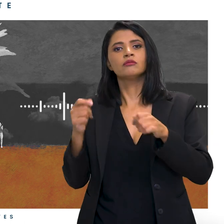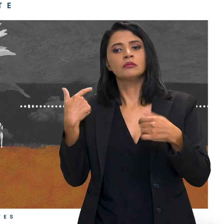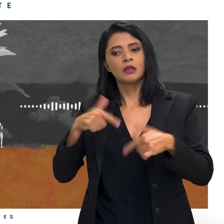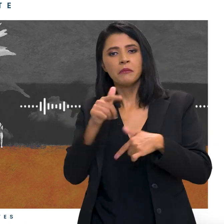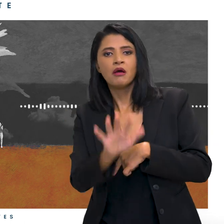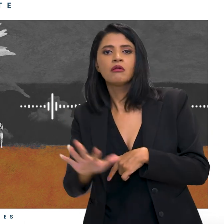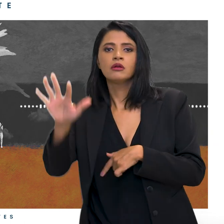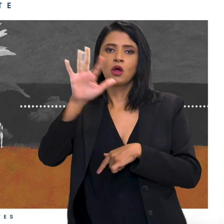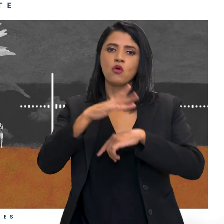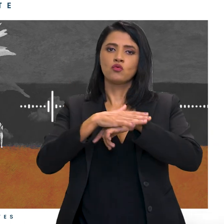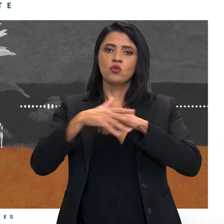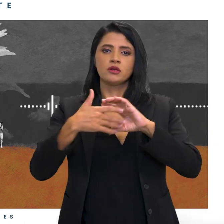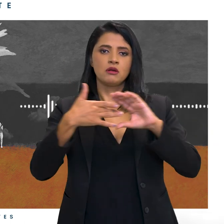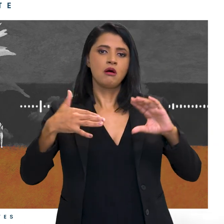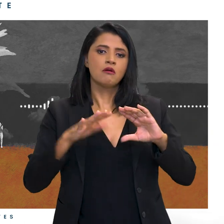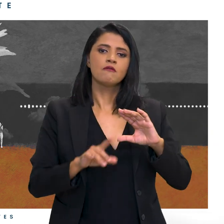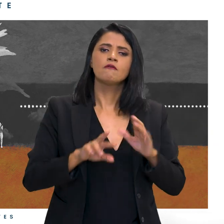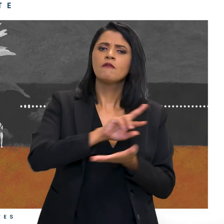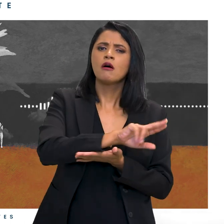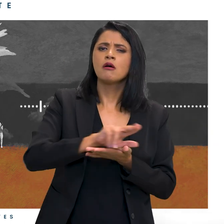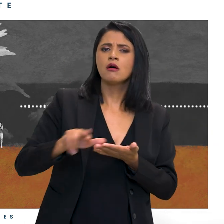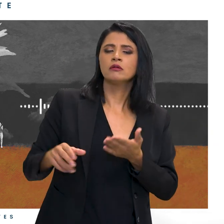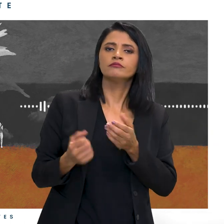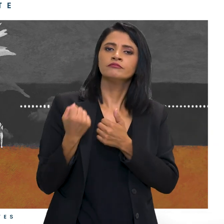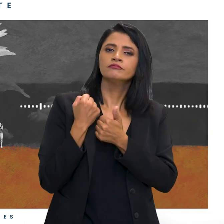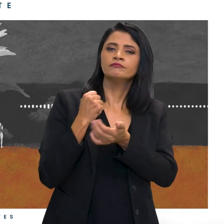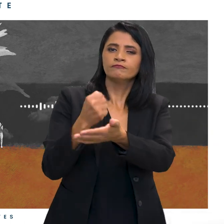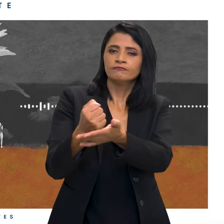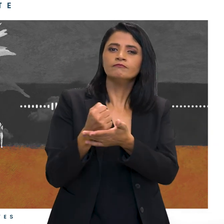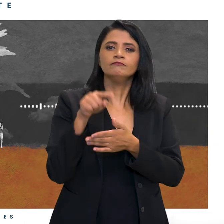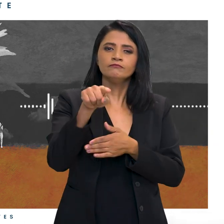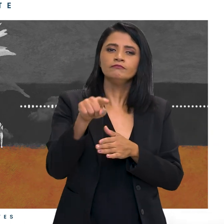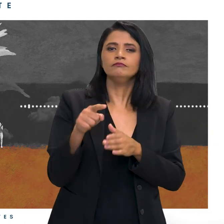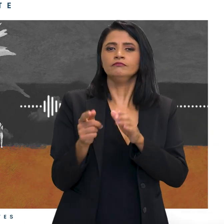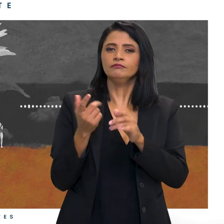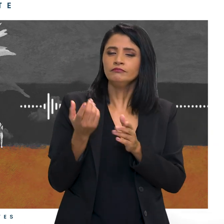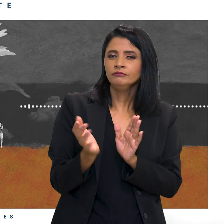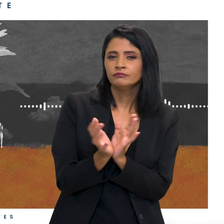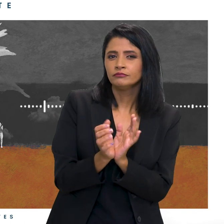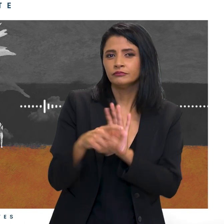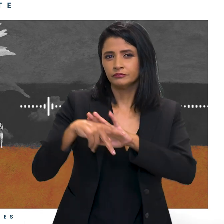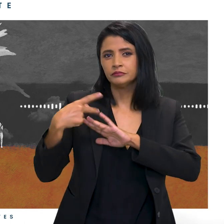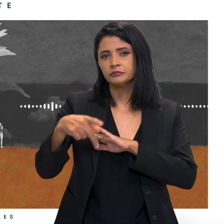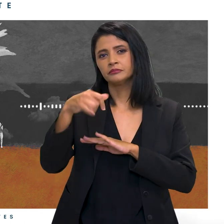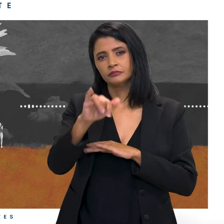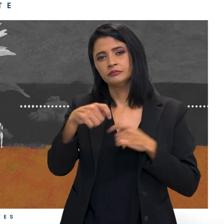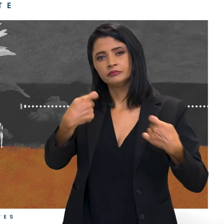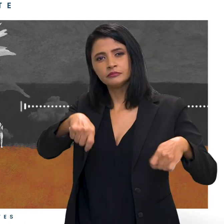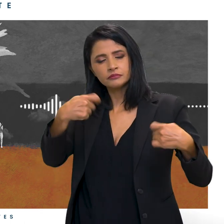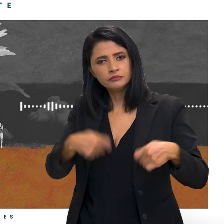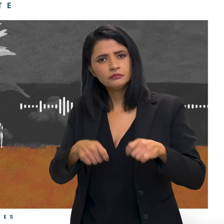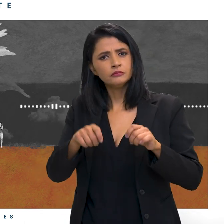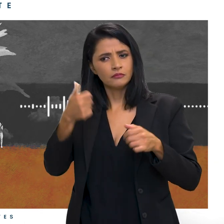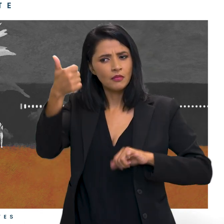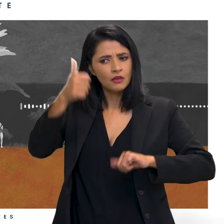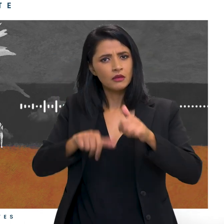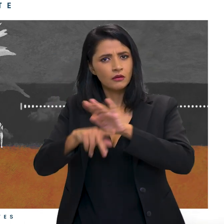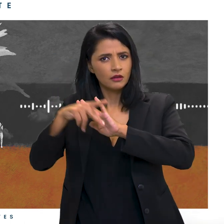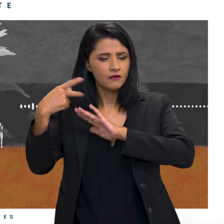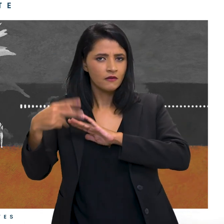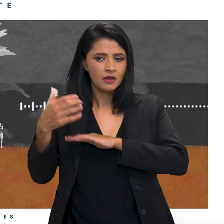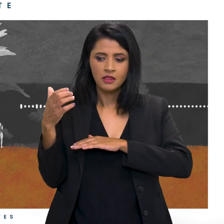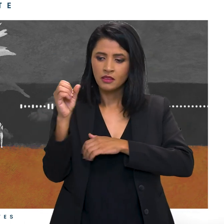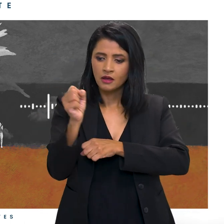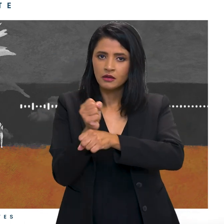que trabalha de forma geral com doenças raras e auxilia na criação de grupos específicos quando necessário. Dentro da avaliação